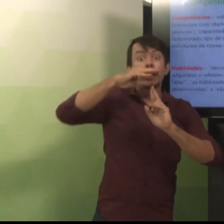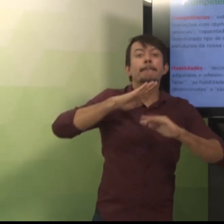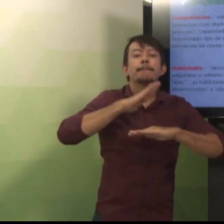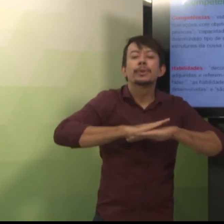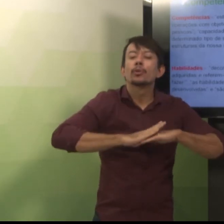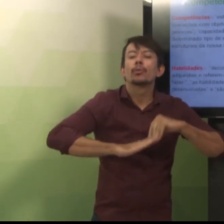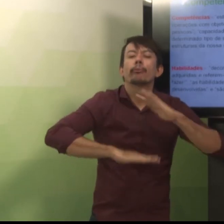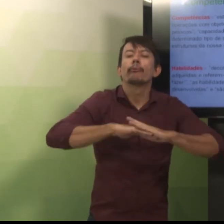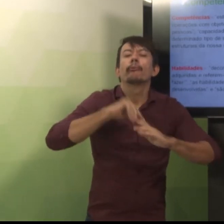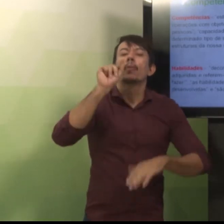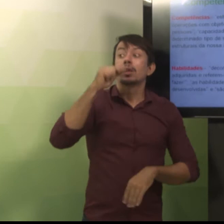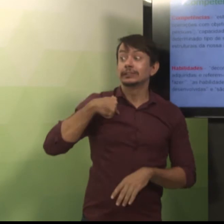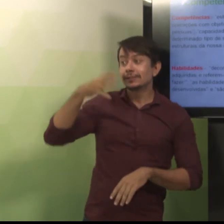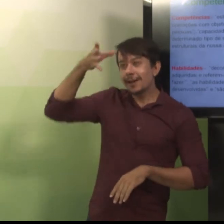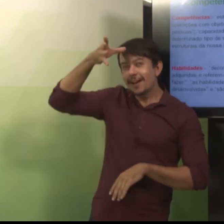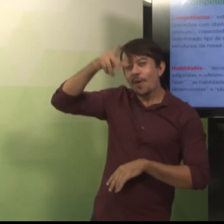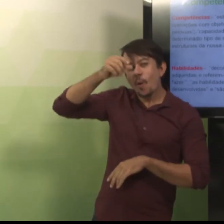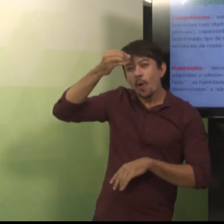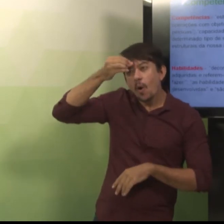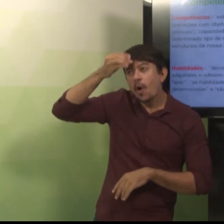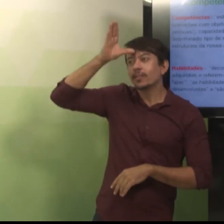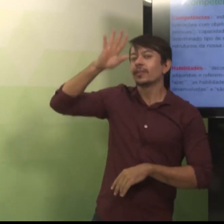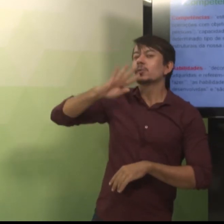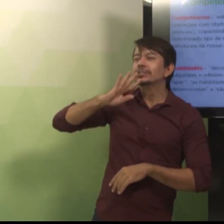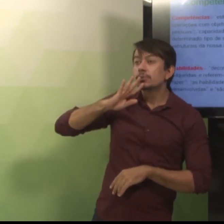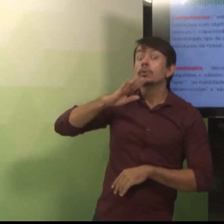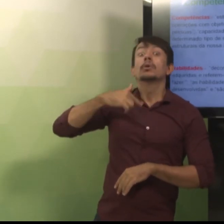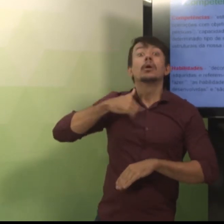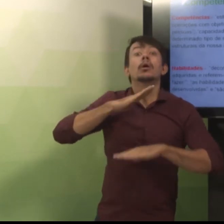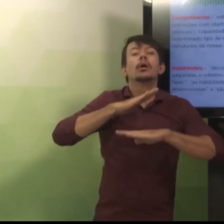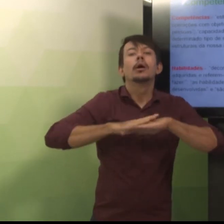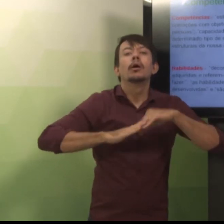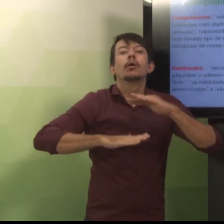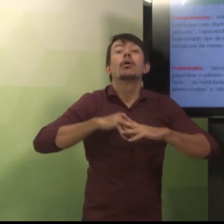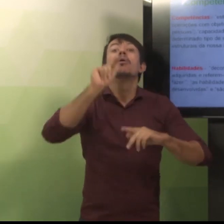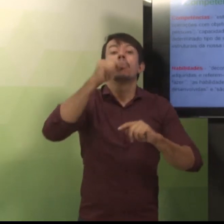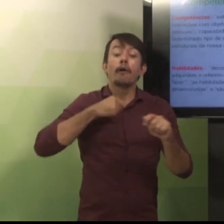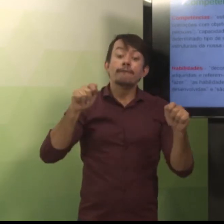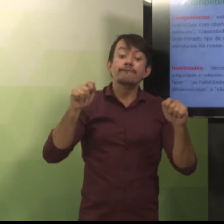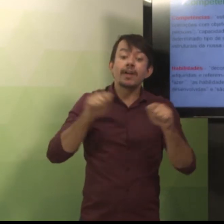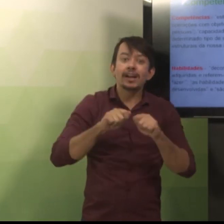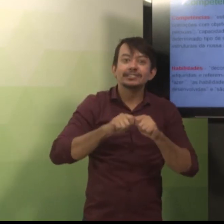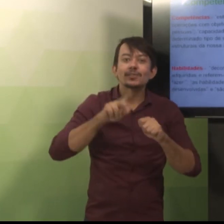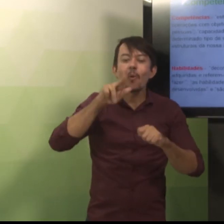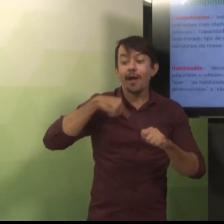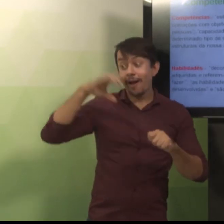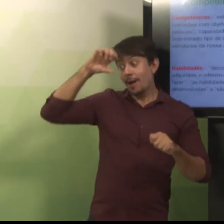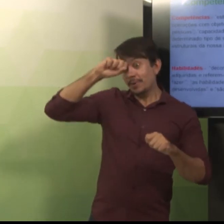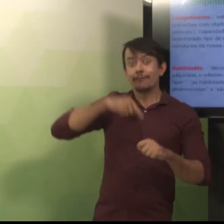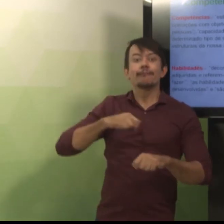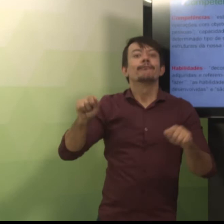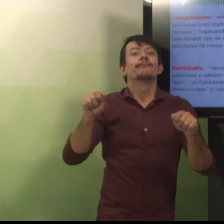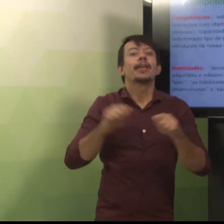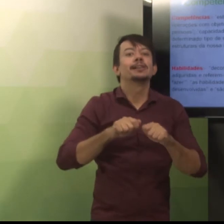Subentende-se que eu já tenho a competência, já tenho o conhecimento, e agora eu vou